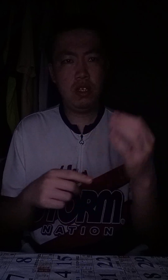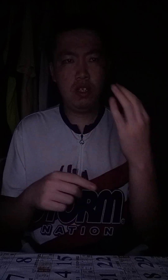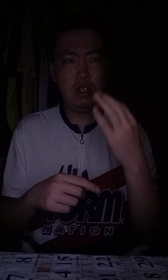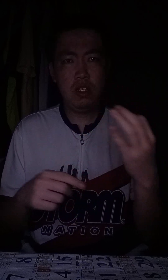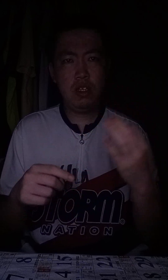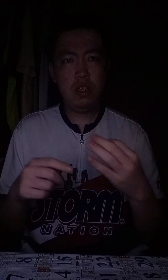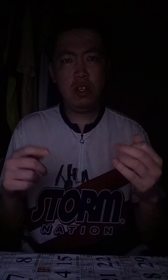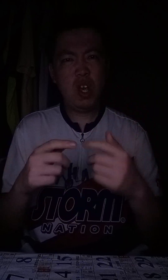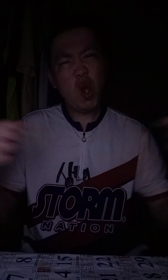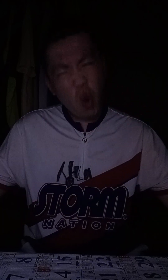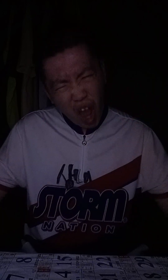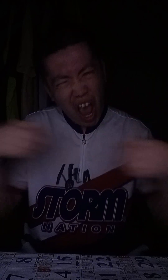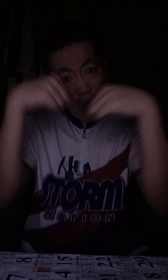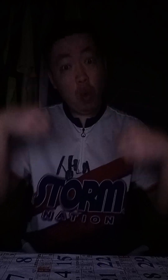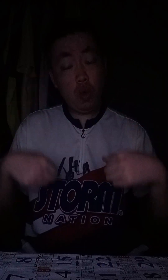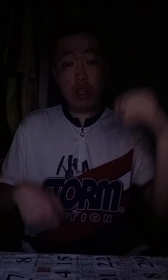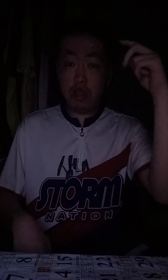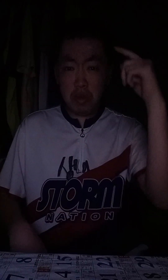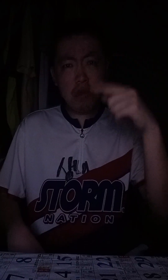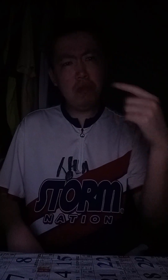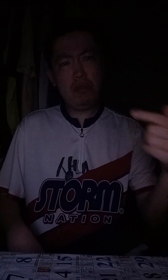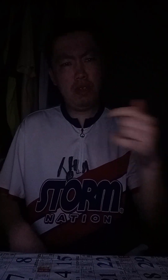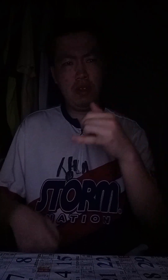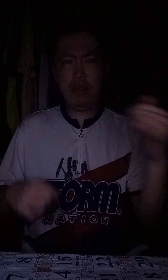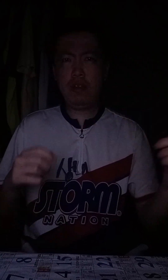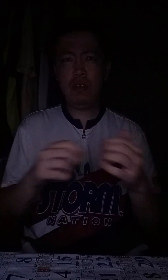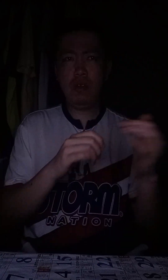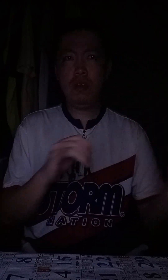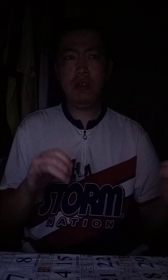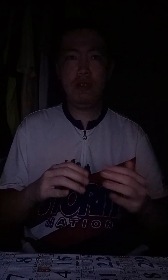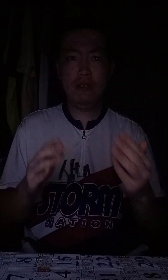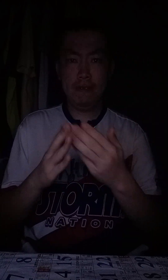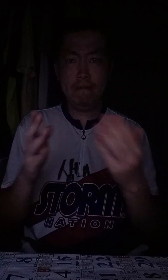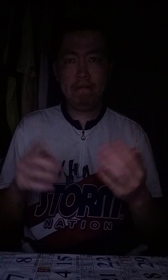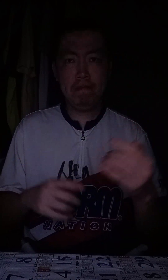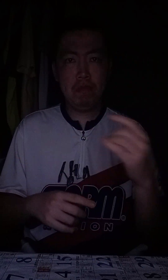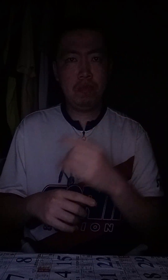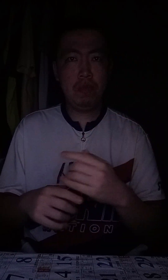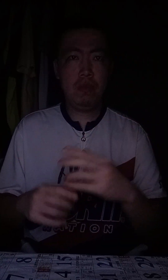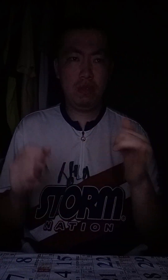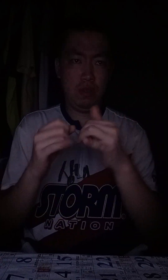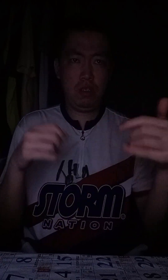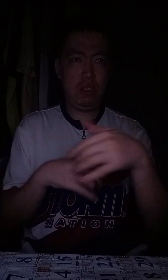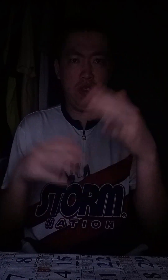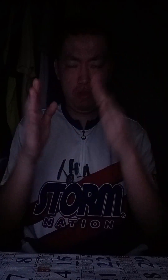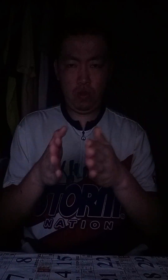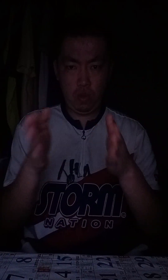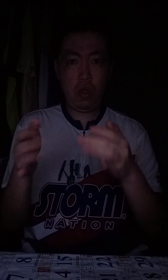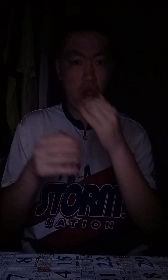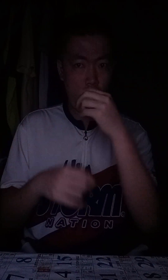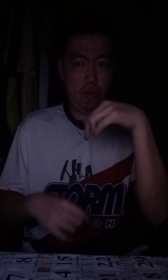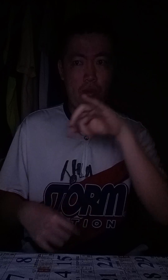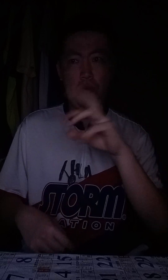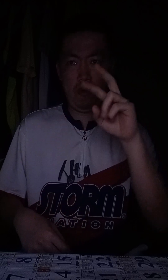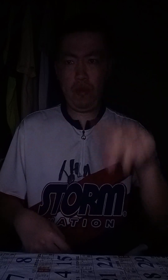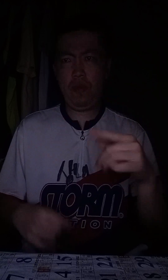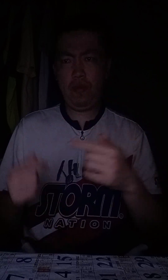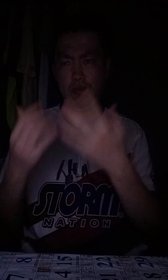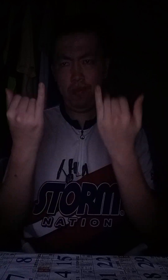잡고 꽝 소리가 나오고 뭐 벼락치는 소리지. 네, 보시는 것처럼 이곳은 버스가 많이 정차하는 곳입니다. 그만큼 승객이 많다는 뜻인데